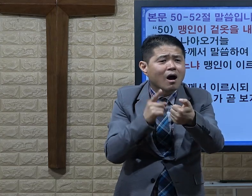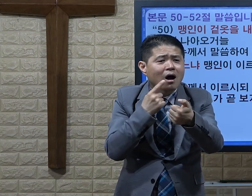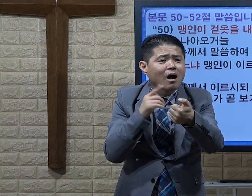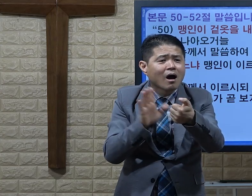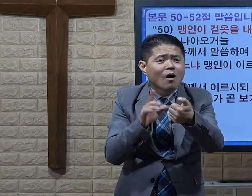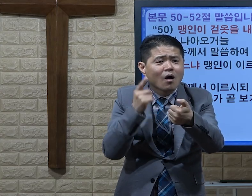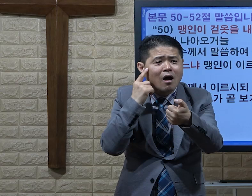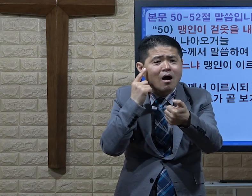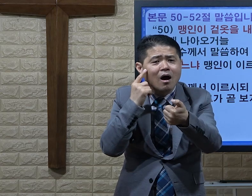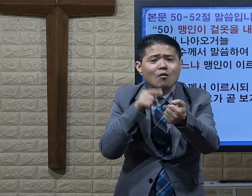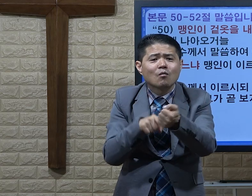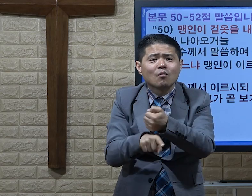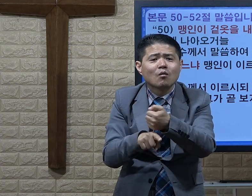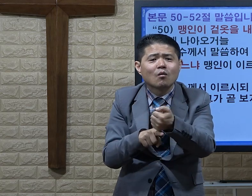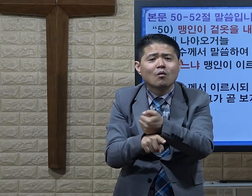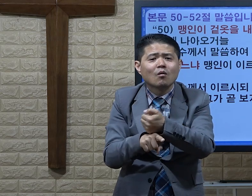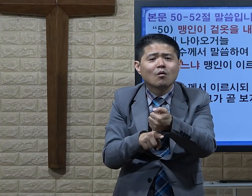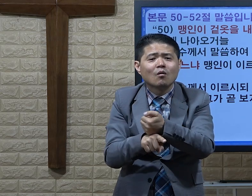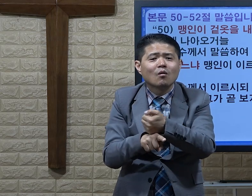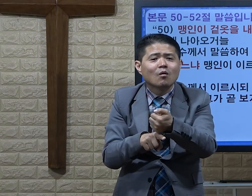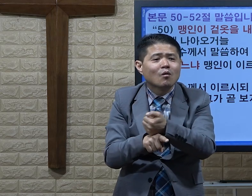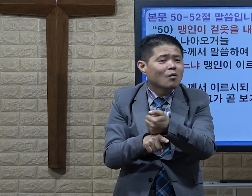돈에 탐나지 않으십니까? 왜 그럴까요?